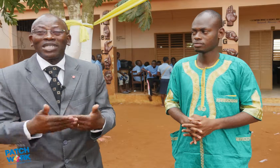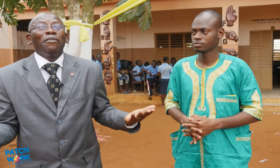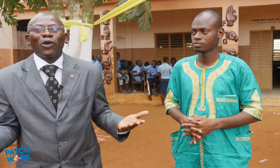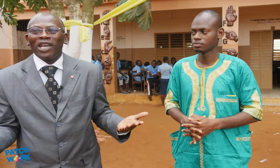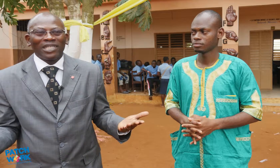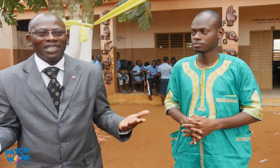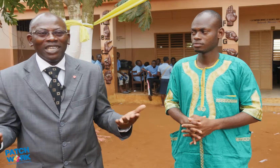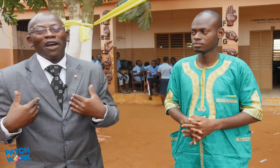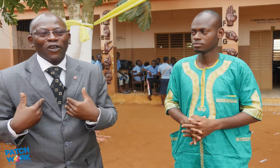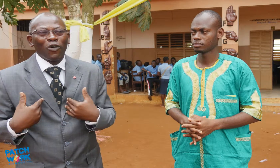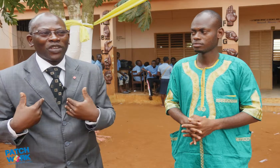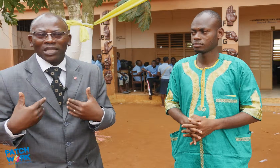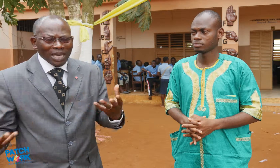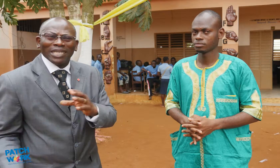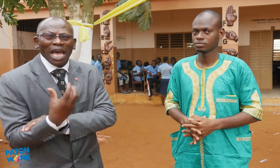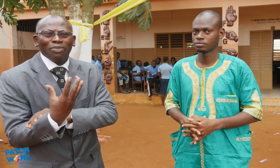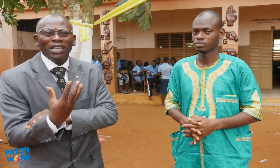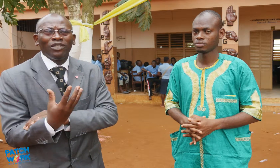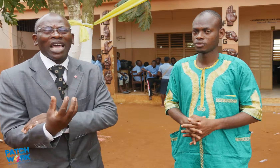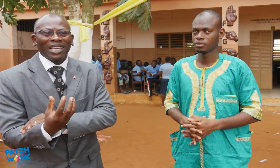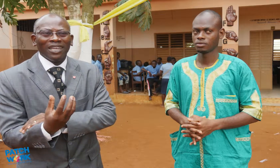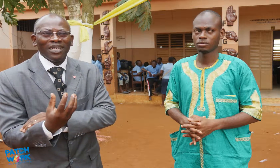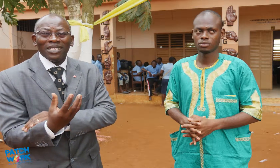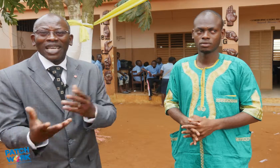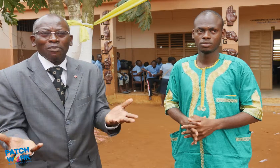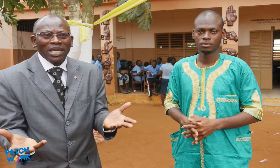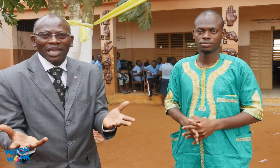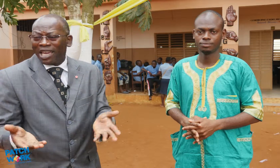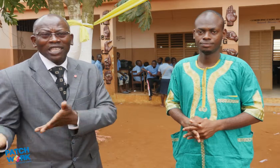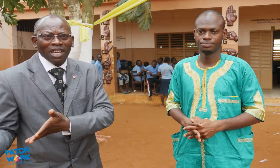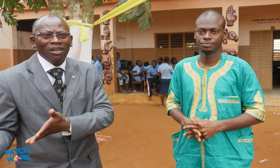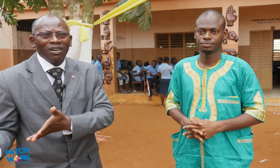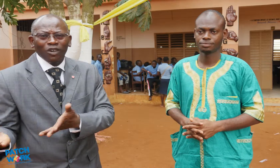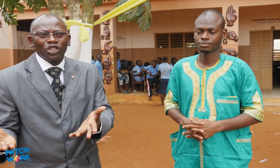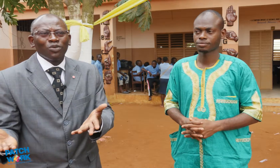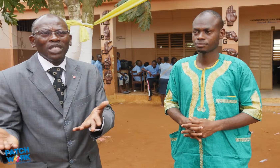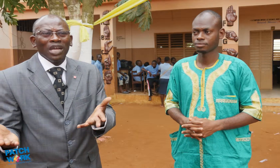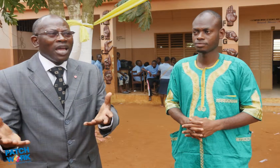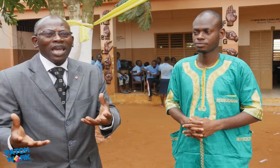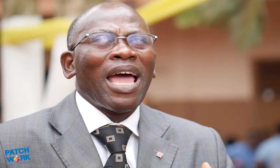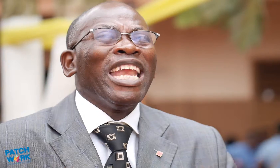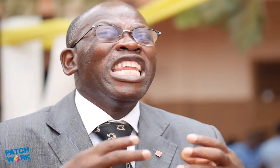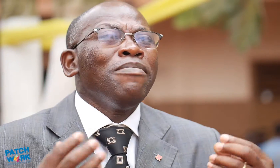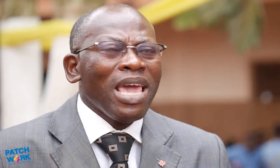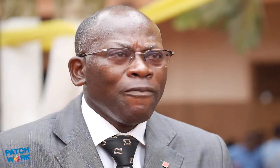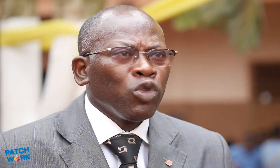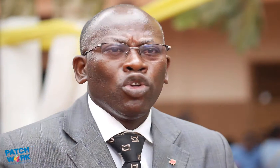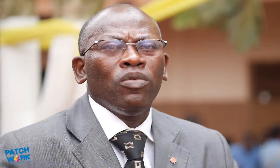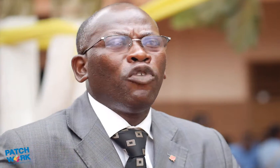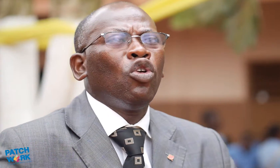me connaître, il m'a fait confiance. Et ça a pris, tac, ça a pris. Et Jean, aujourd'hui, est animé d'une